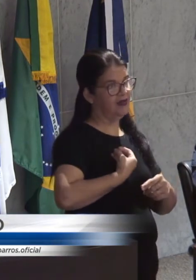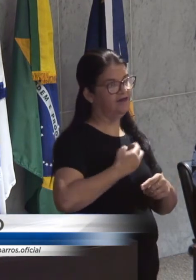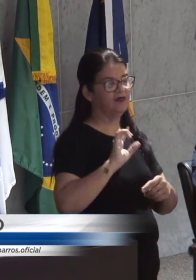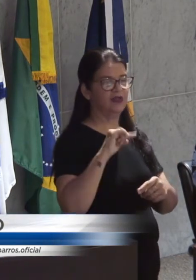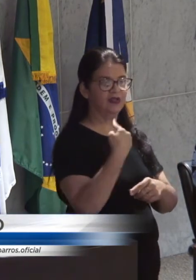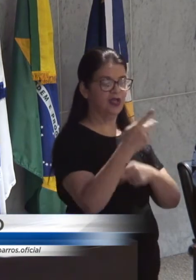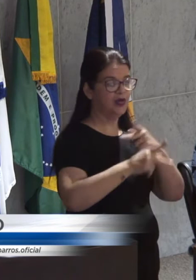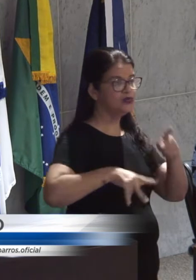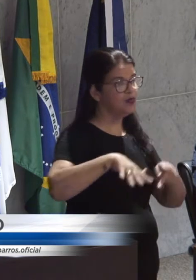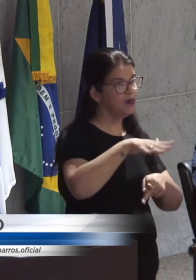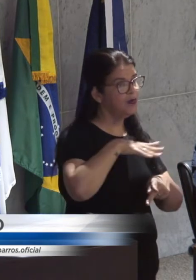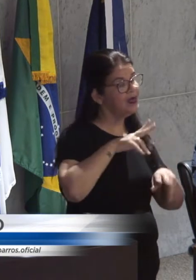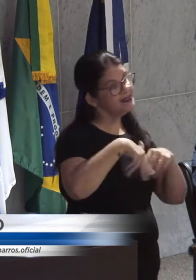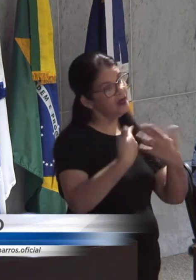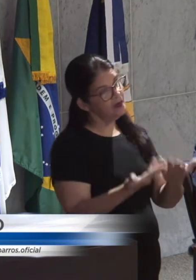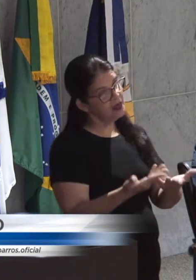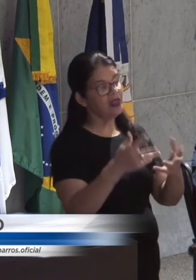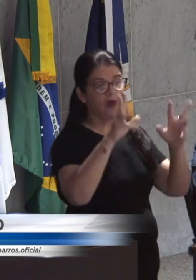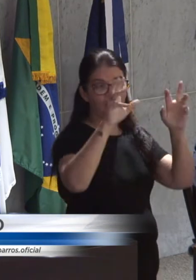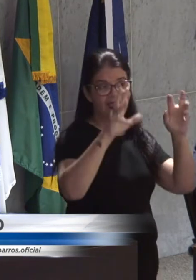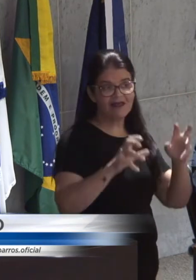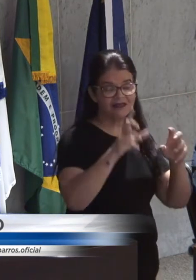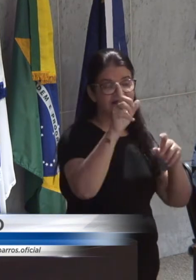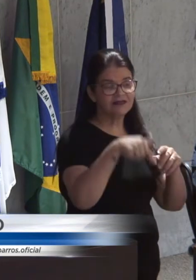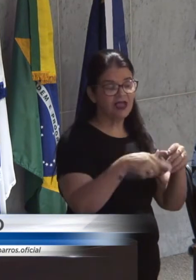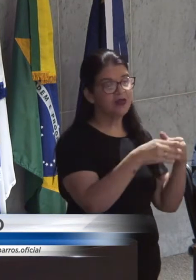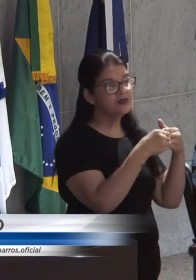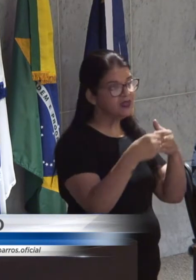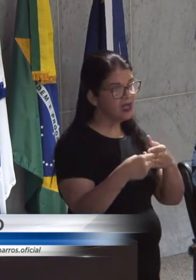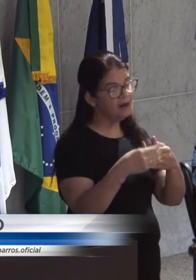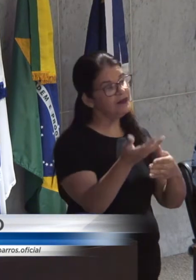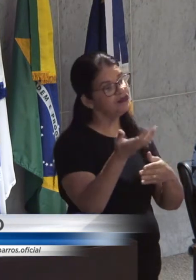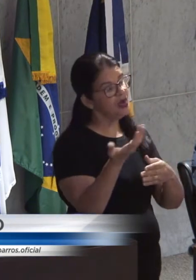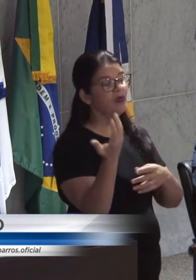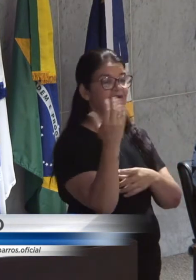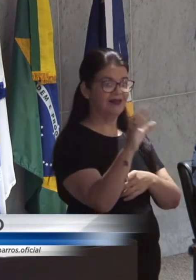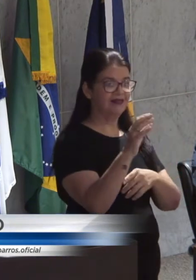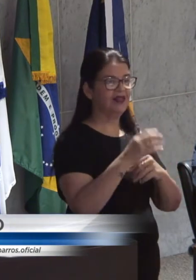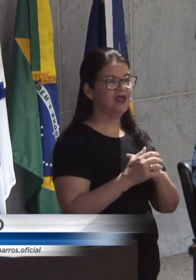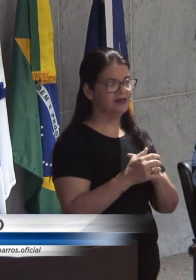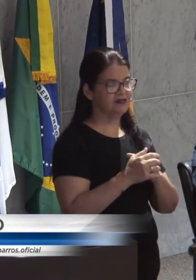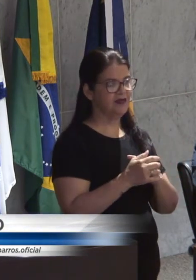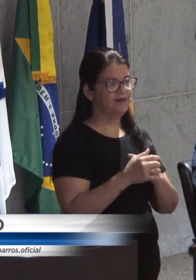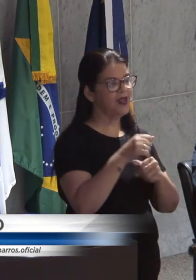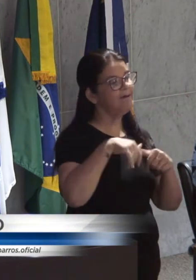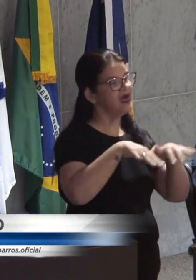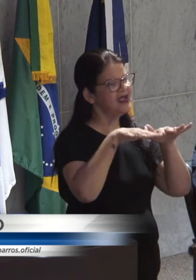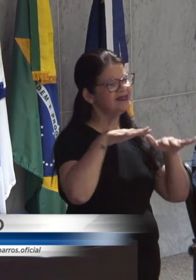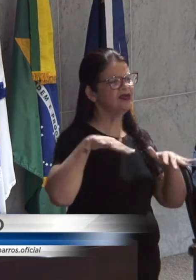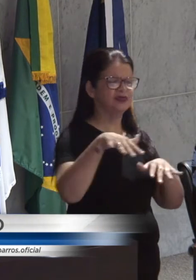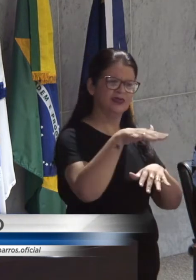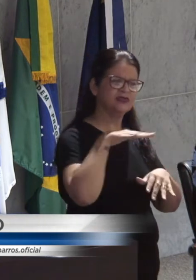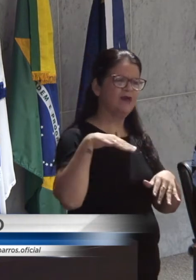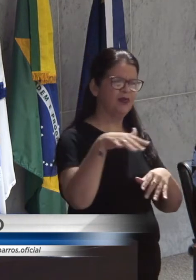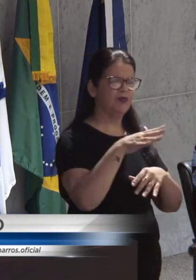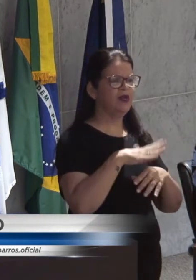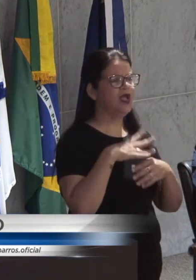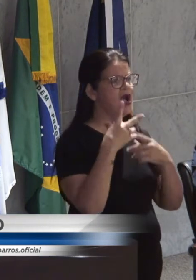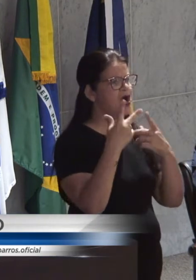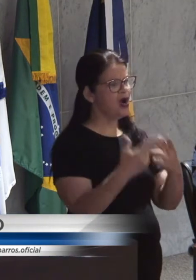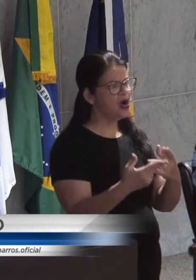nossa população. Então, esses seriam os encaminhamentos que eu queria aqui trazer para essa audiência pública,